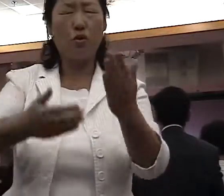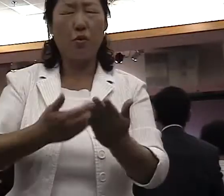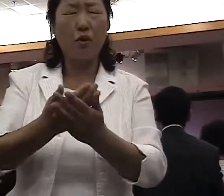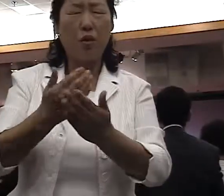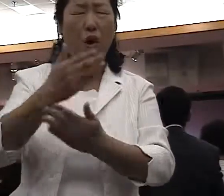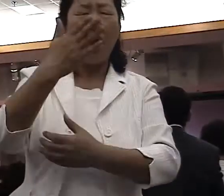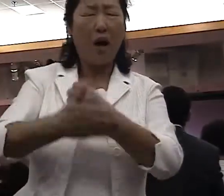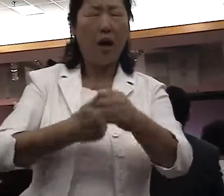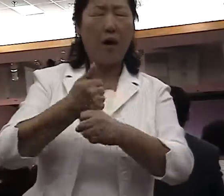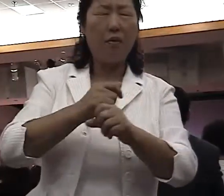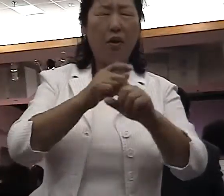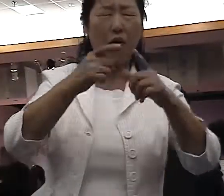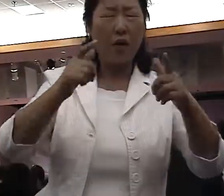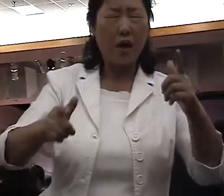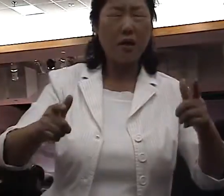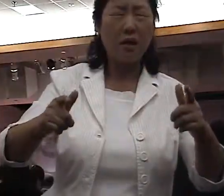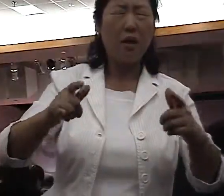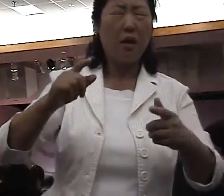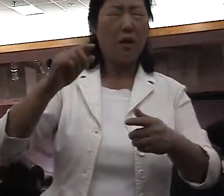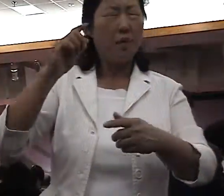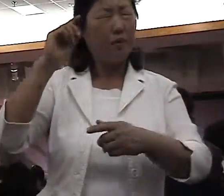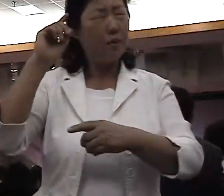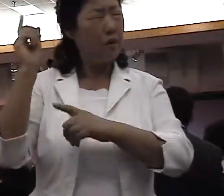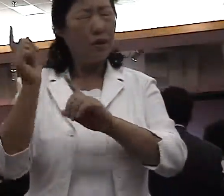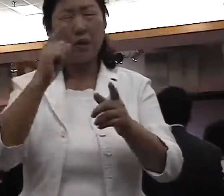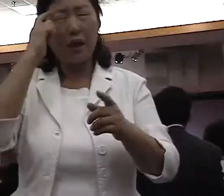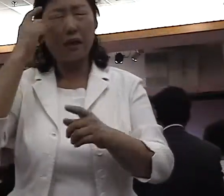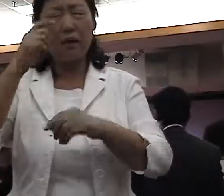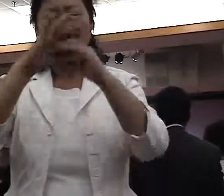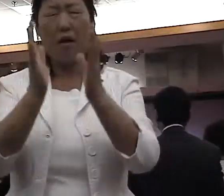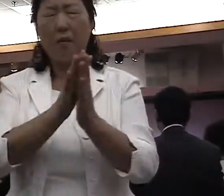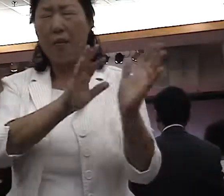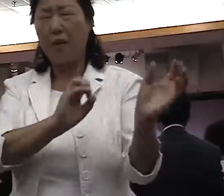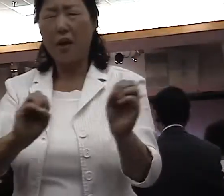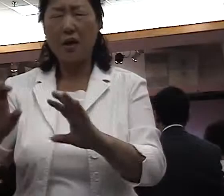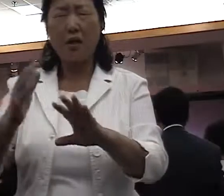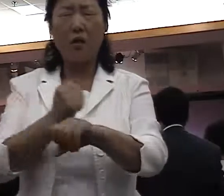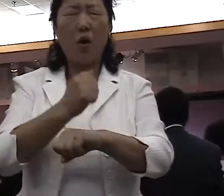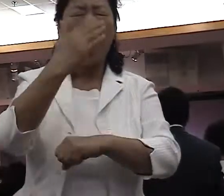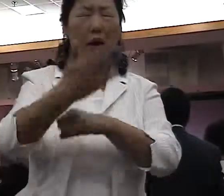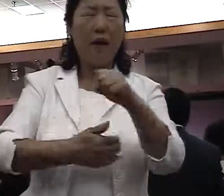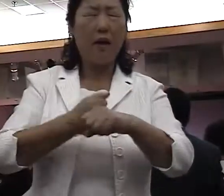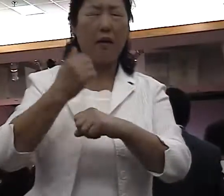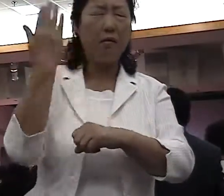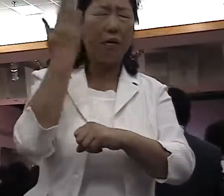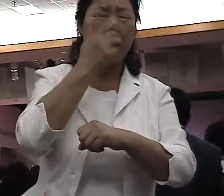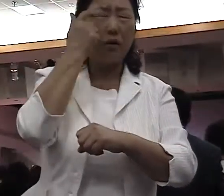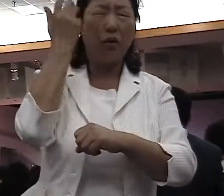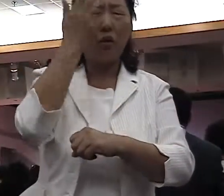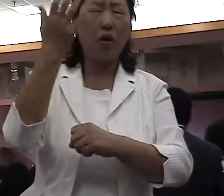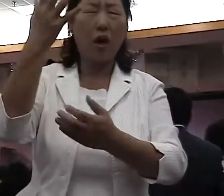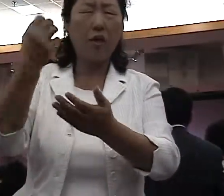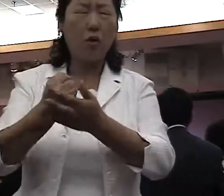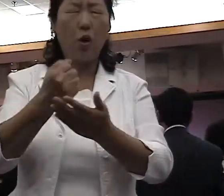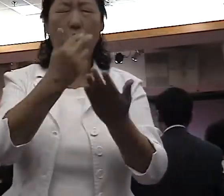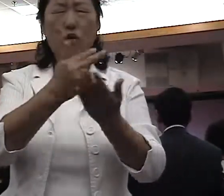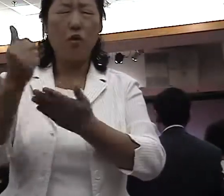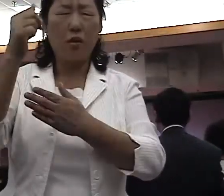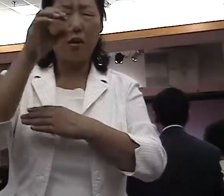계셔서 이 예배가 살아있는 예배 하나님께 영광하여 귀한 예배가 될 수 있도록 우리 하나님 역사하여 주시고 인도하여